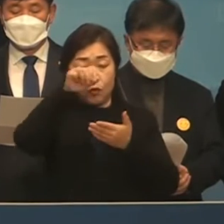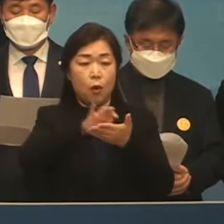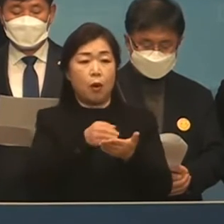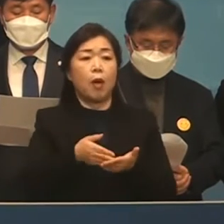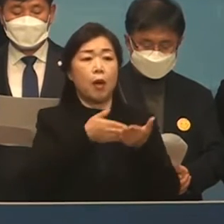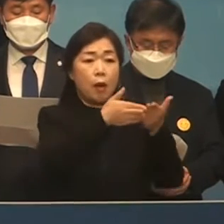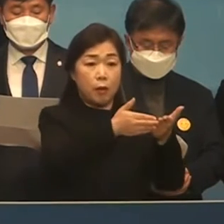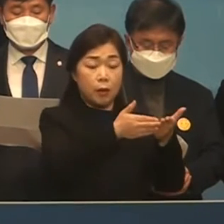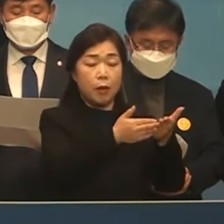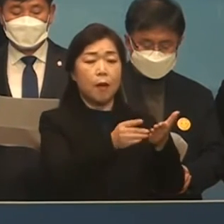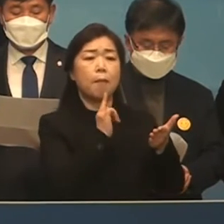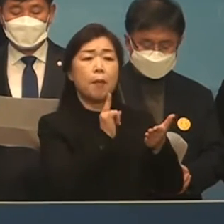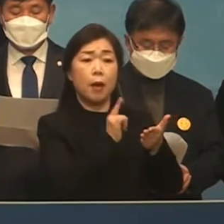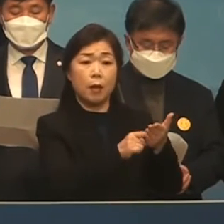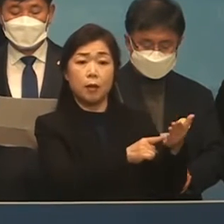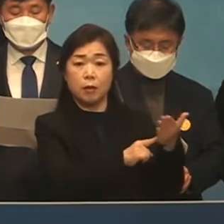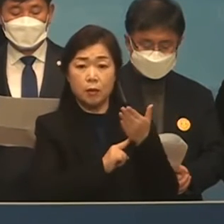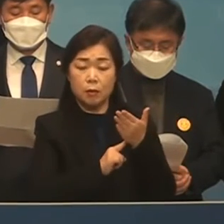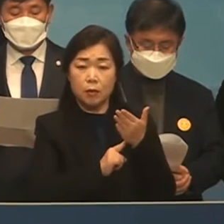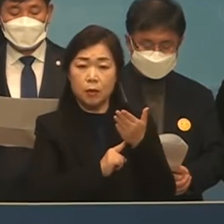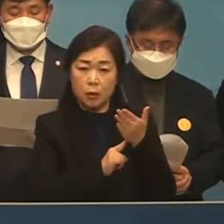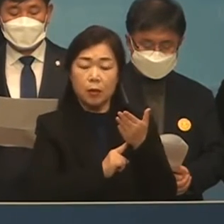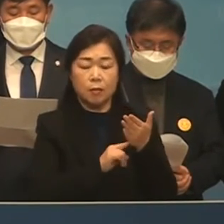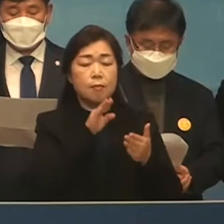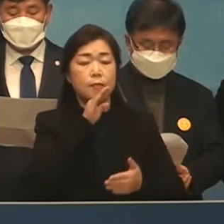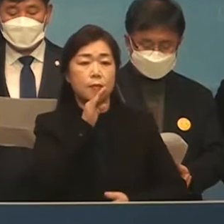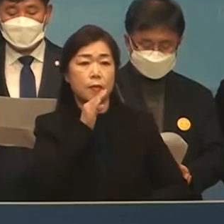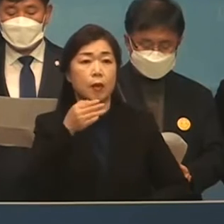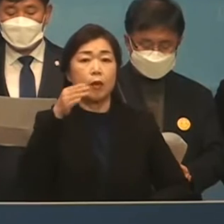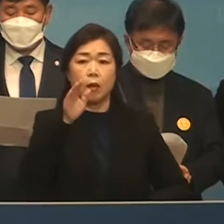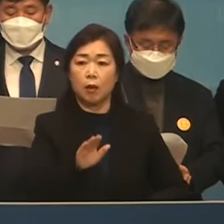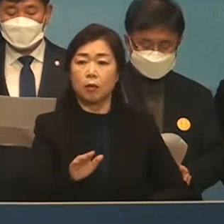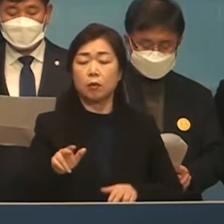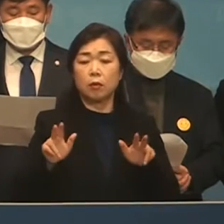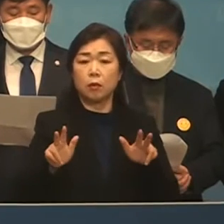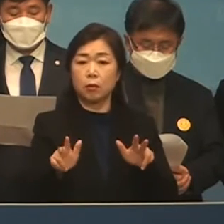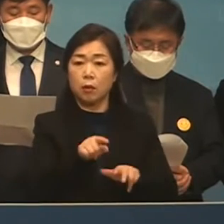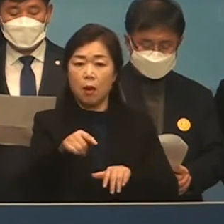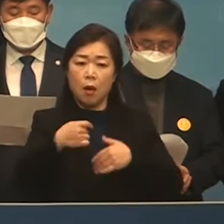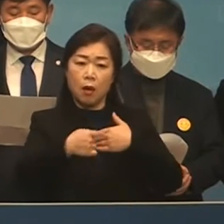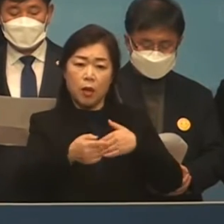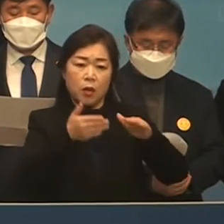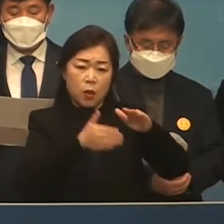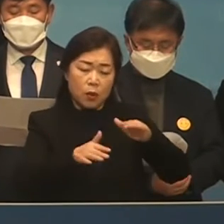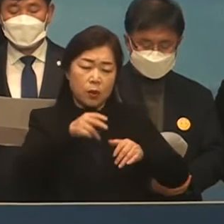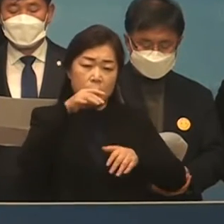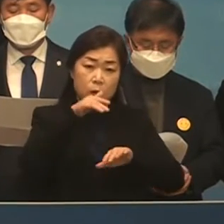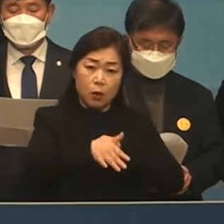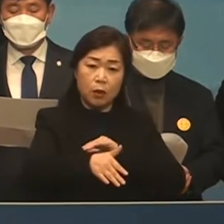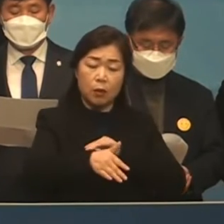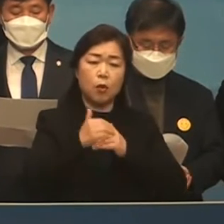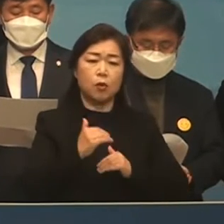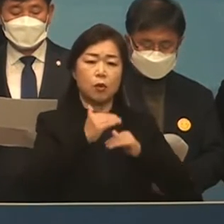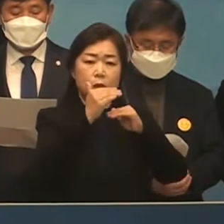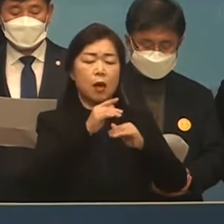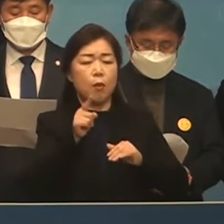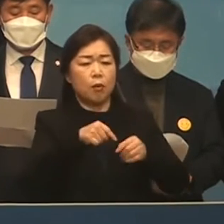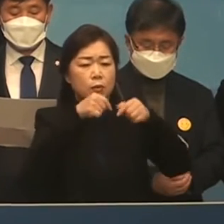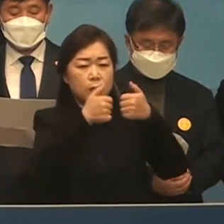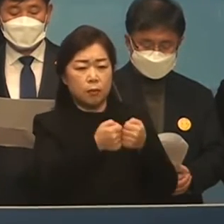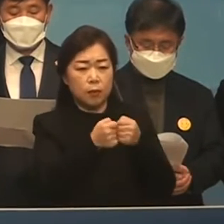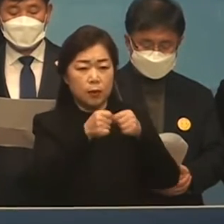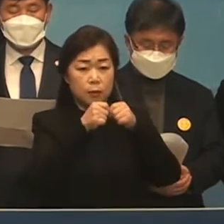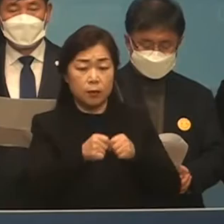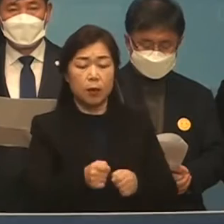한다는 일각의 주장이 일리가 없지 않습니다. 그러나 그런 형식적인 절차와 권한을 따지는 것은